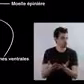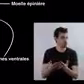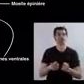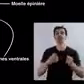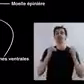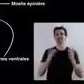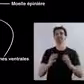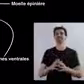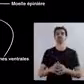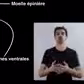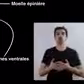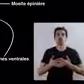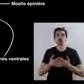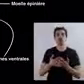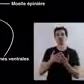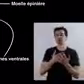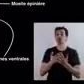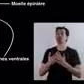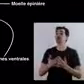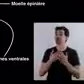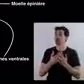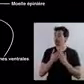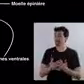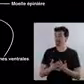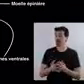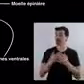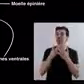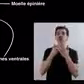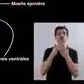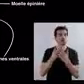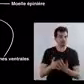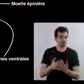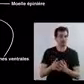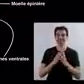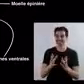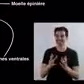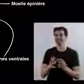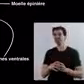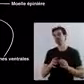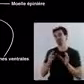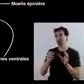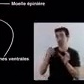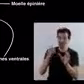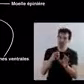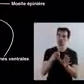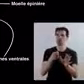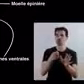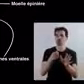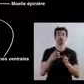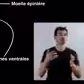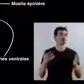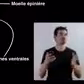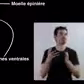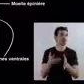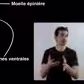se trouvent. Regardez, je reprends ce que l'on a vu ensemble précédemment avec notre marteau. Ici, vous avez la percussion du